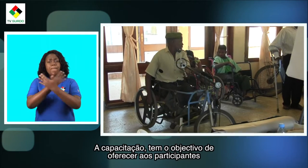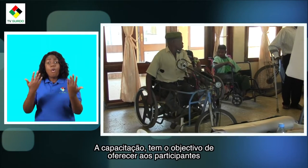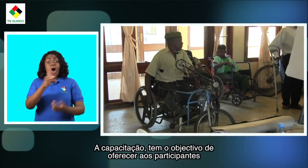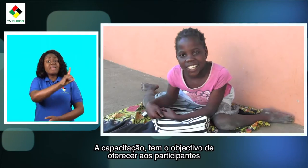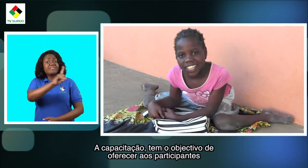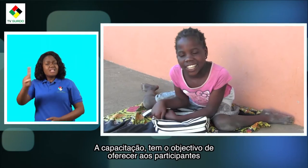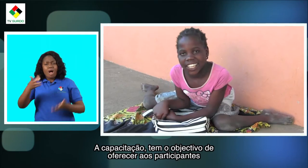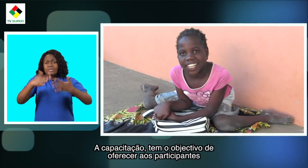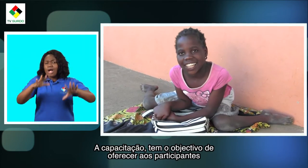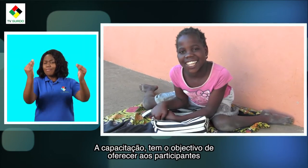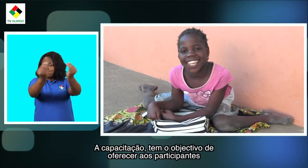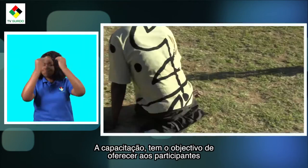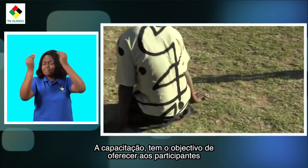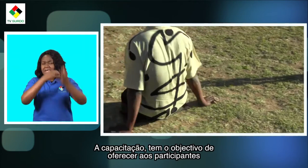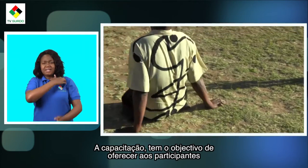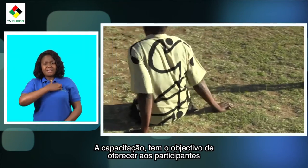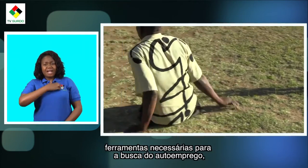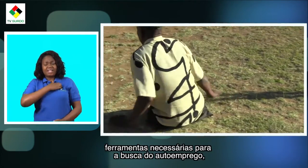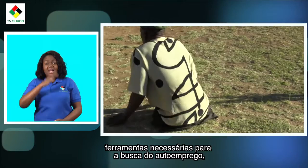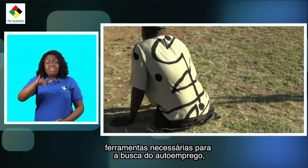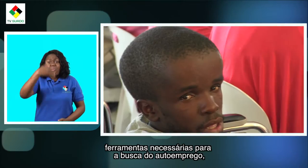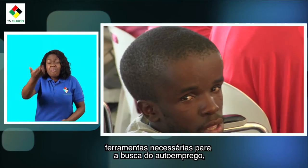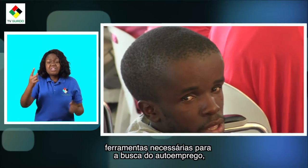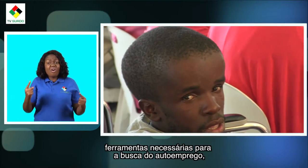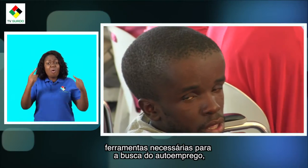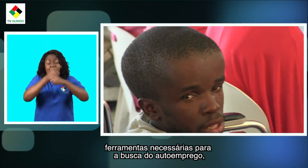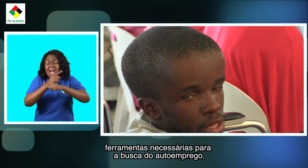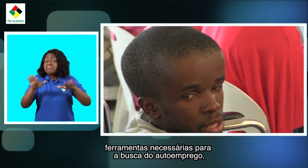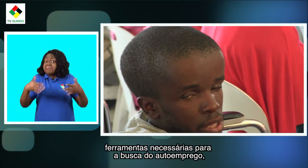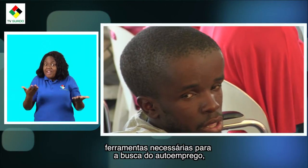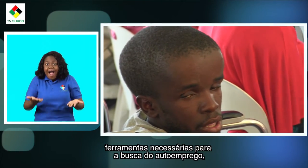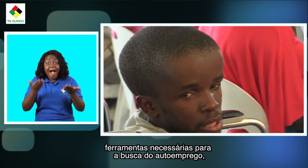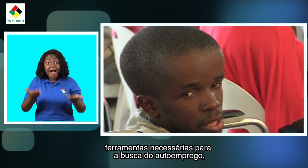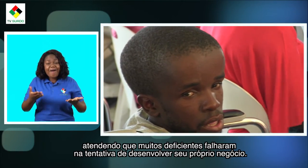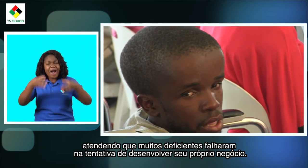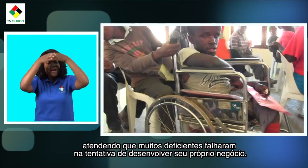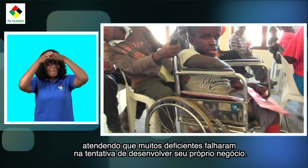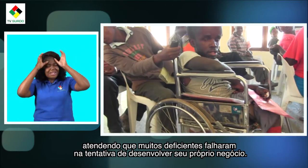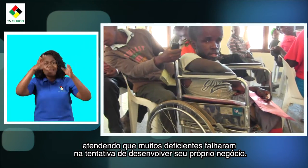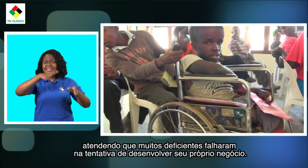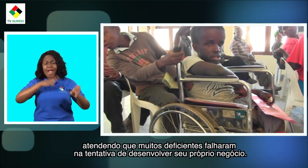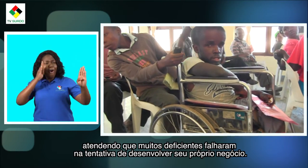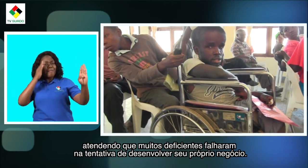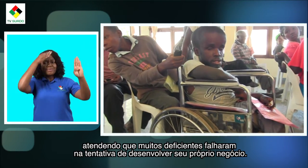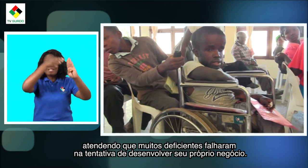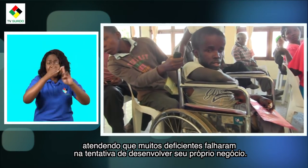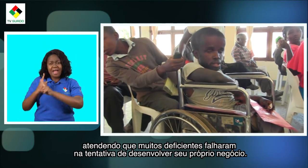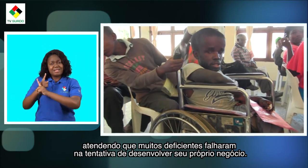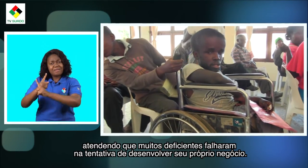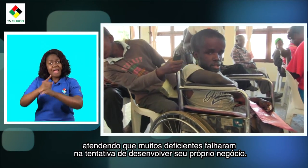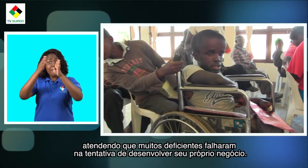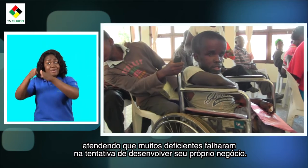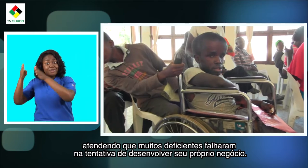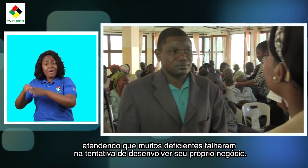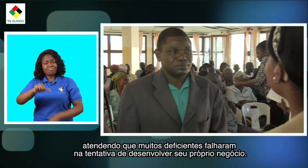tem o objetivo de oferecer aos participantes ferramentas necessárias para a busca do autoemprego, atendendo que muitos deficientes